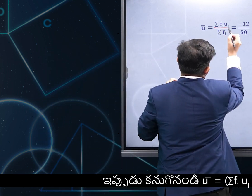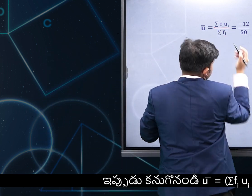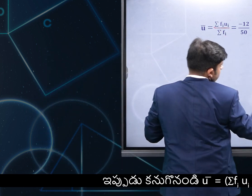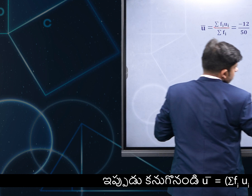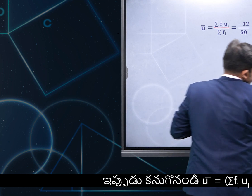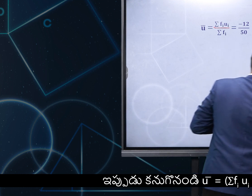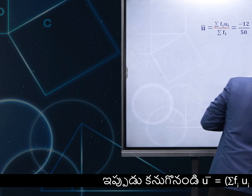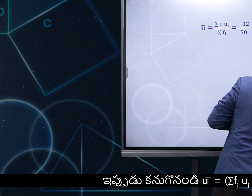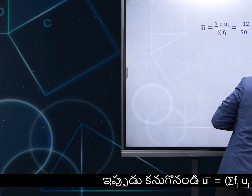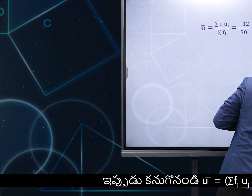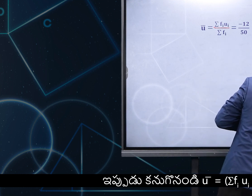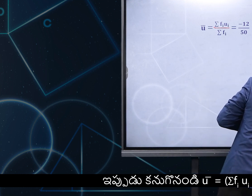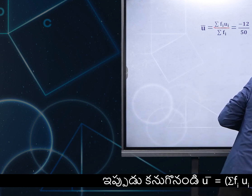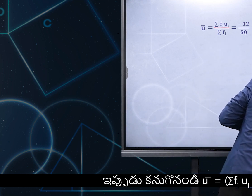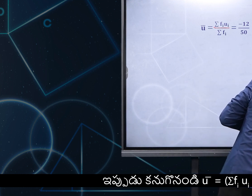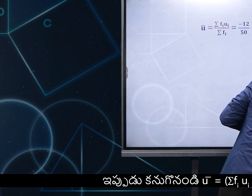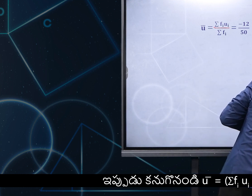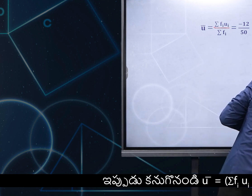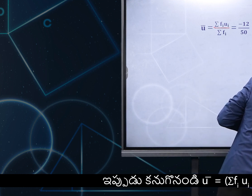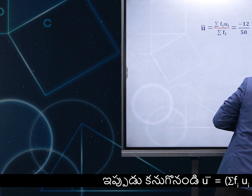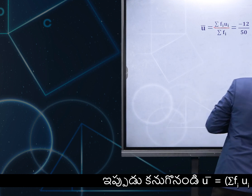-12 by 50.